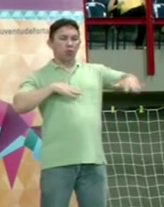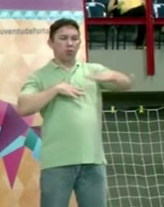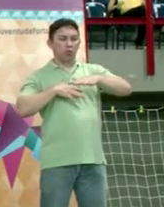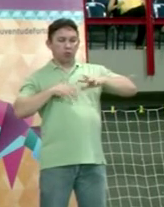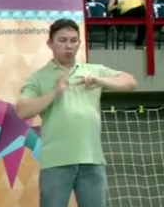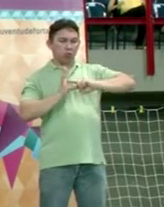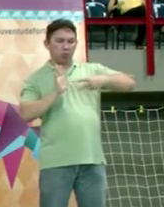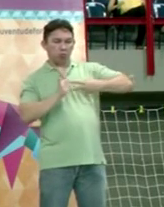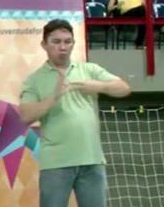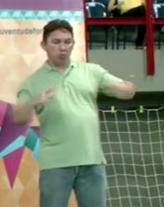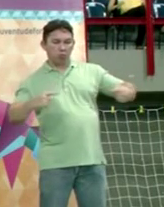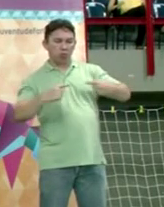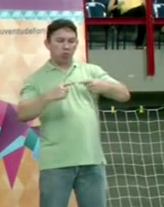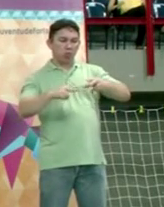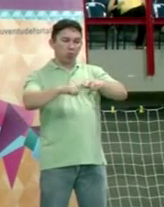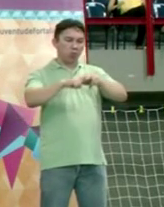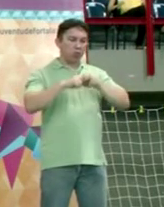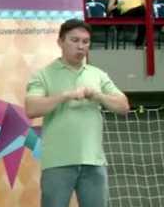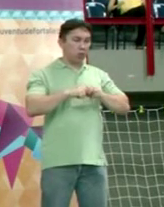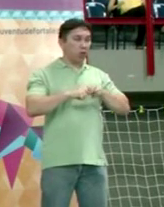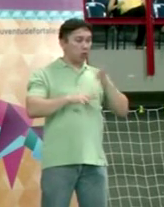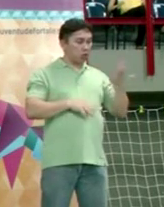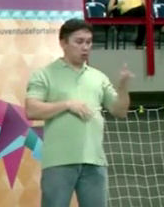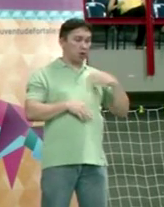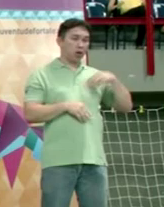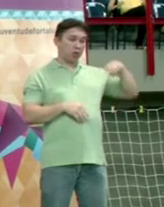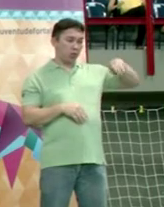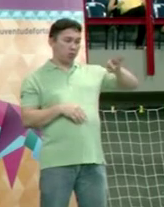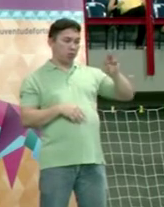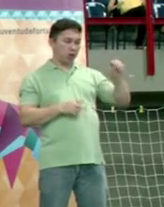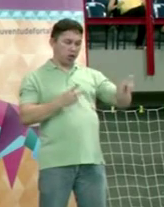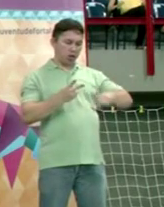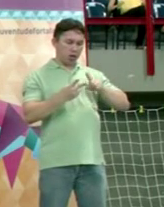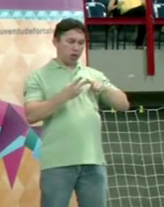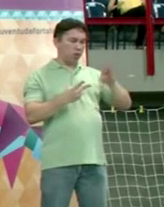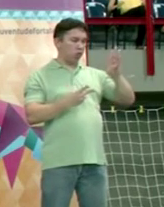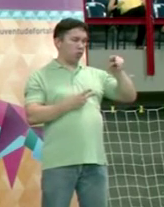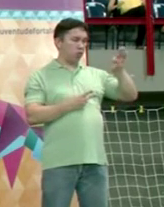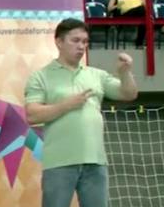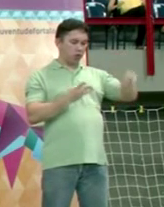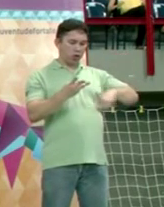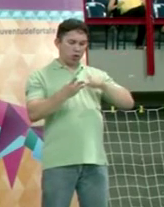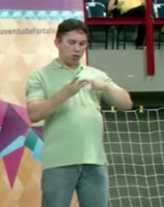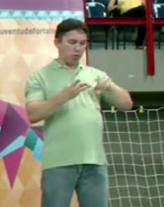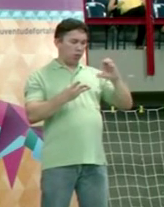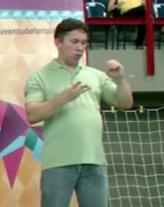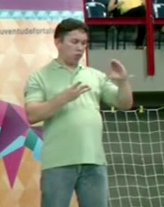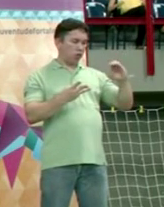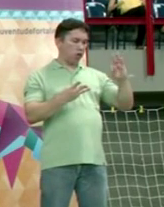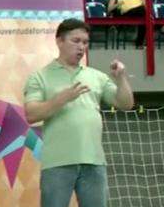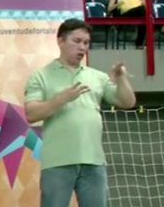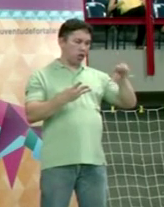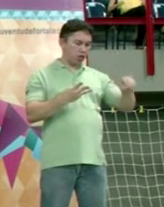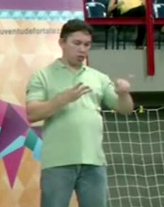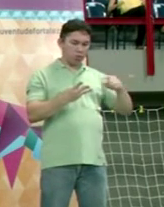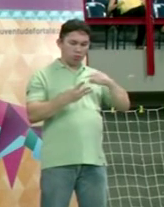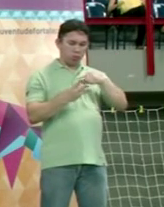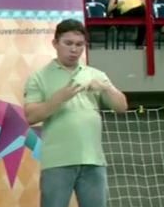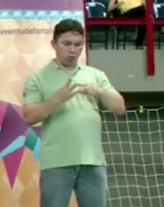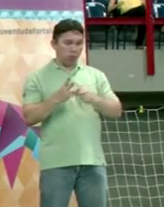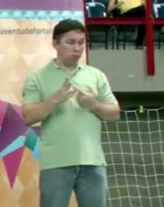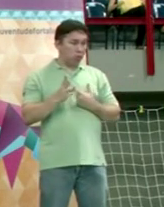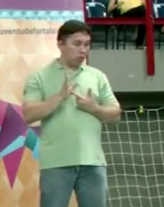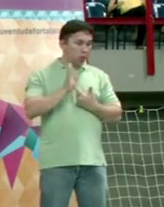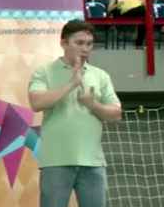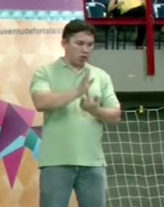Nesse sentido, considerando-se que o metano, o butano e o octano sejam representativos